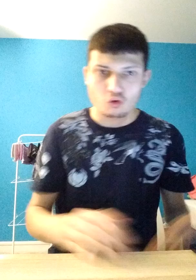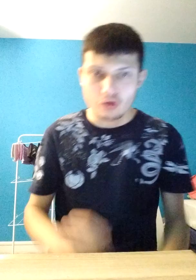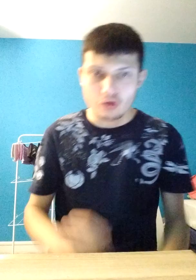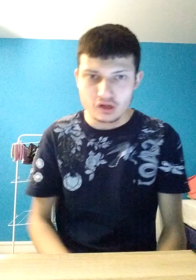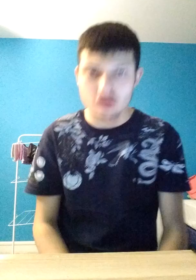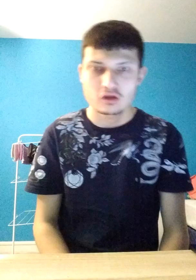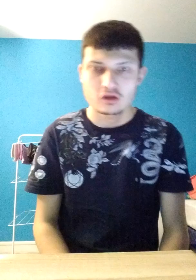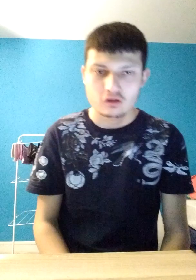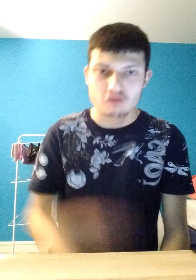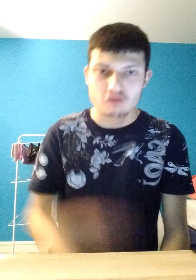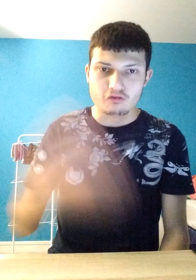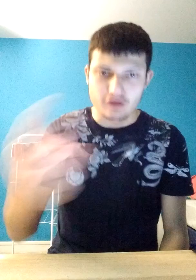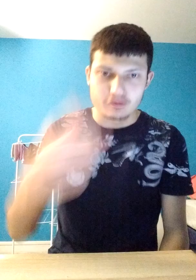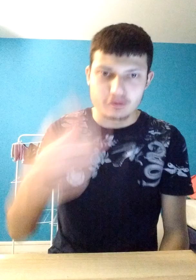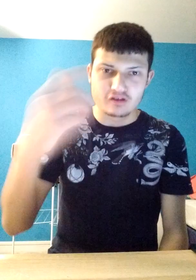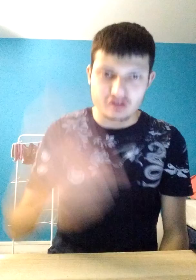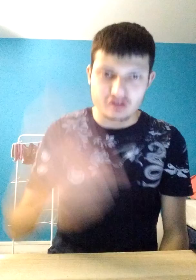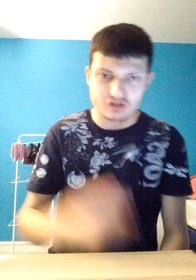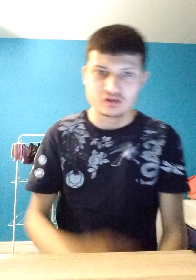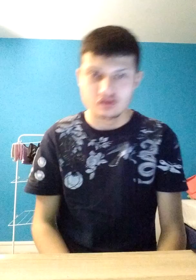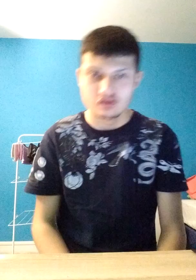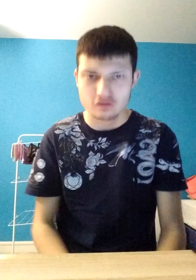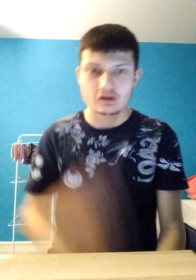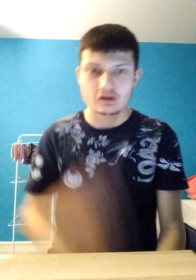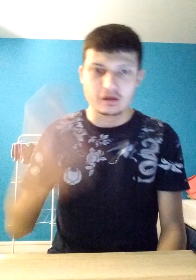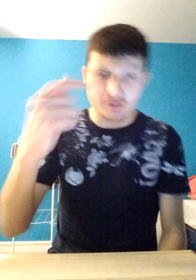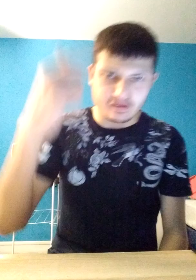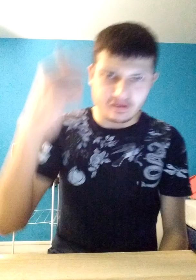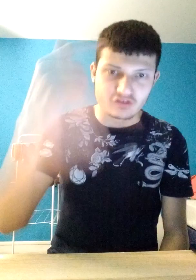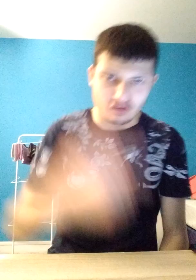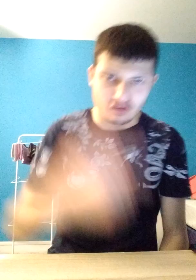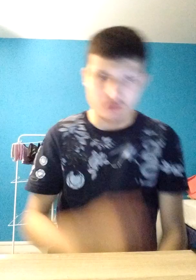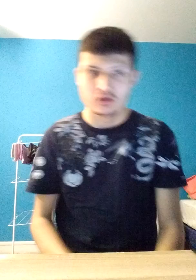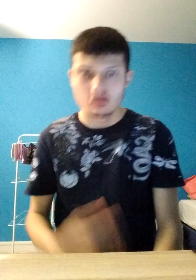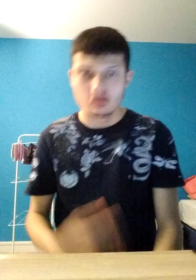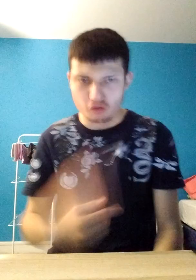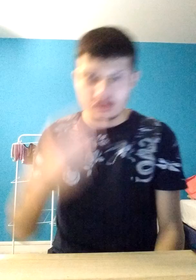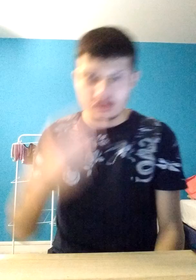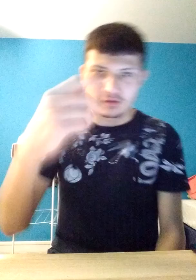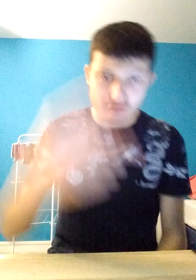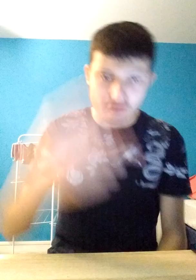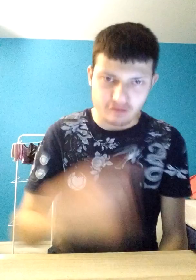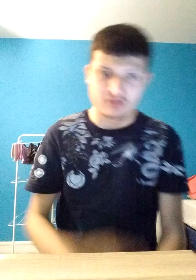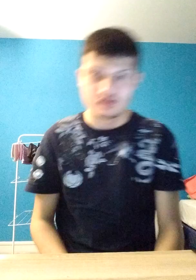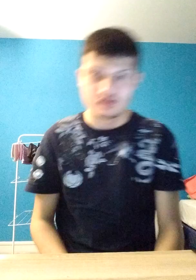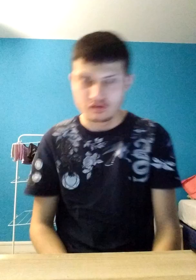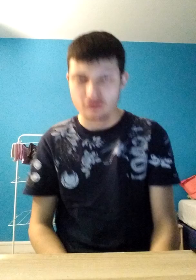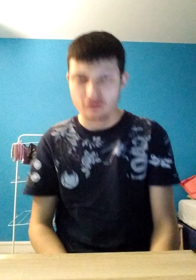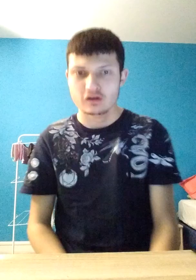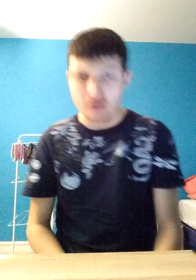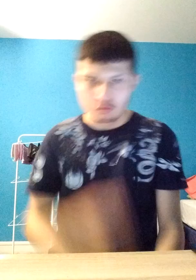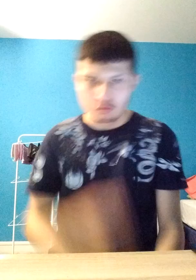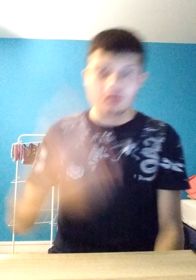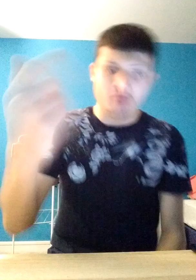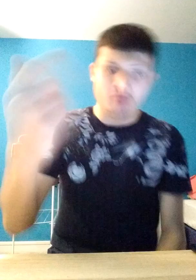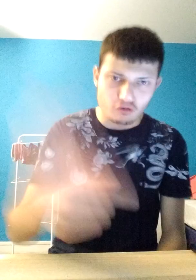Ouais, je vais faire un message. Un message. Pour dire un message. Pour mes parents,